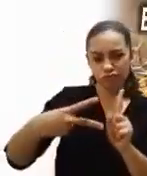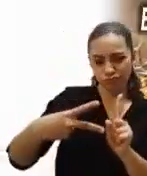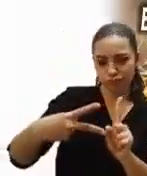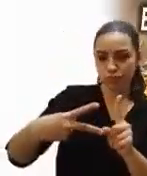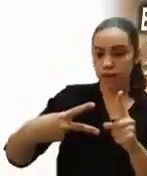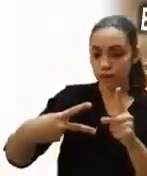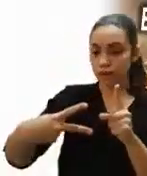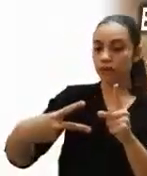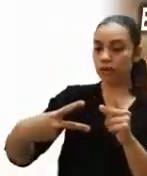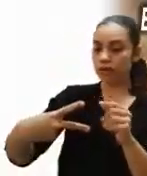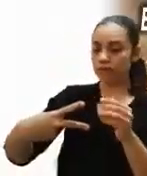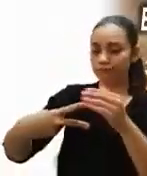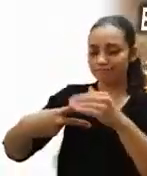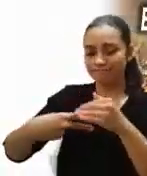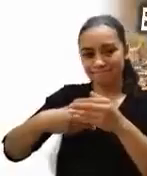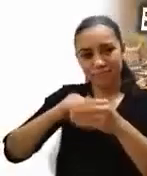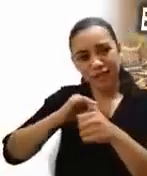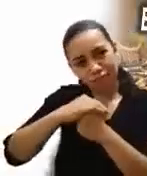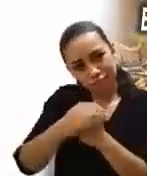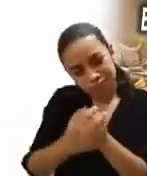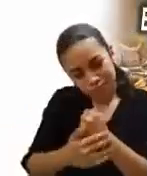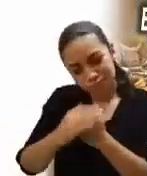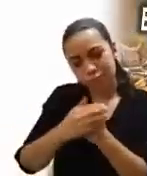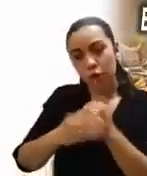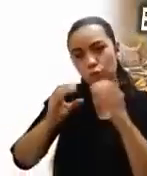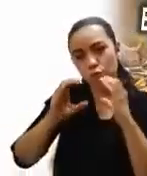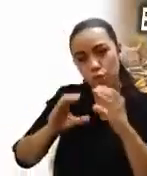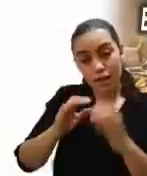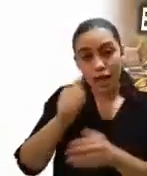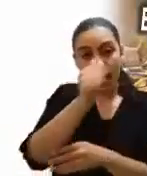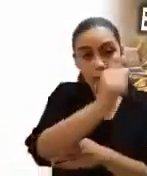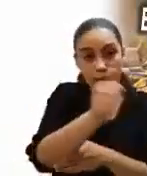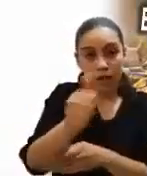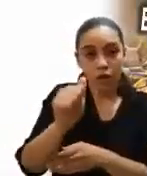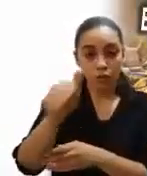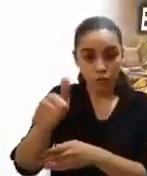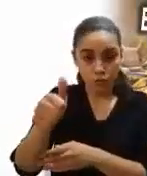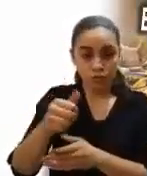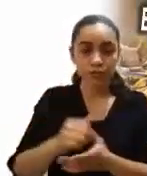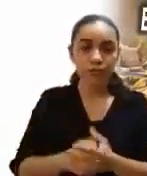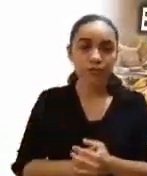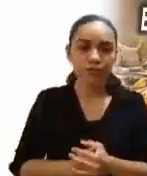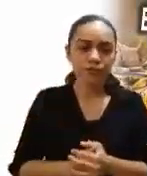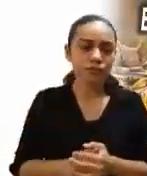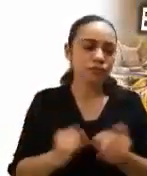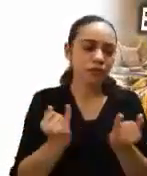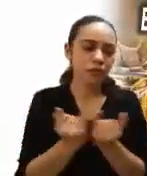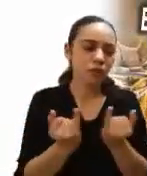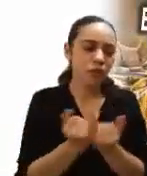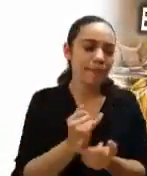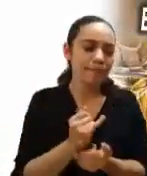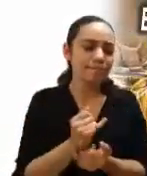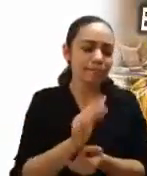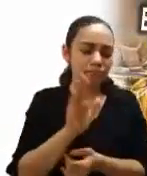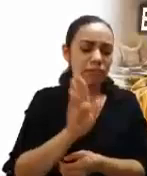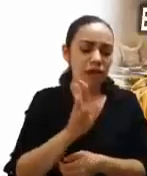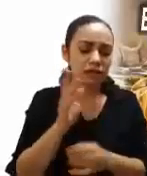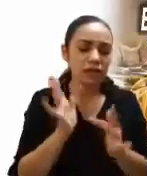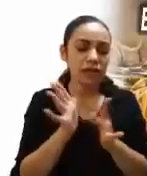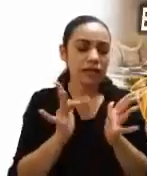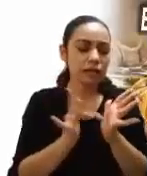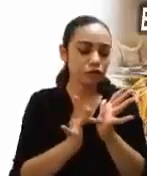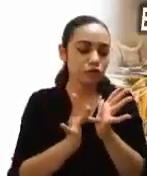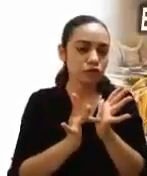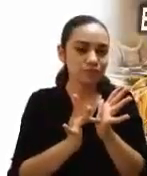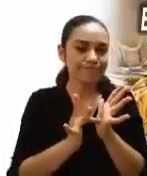se ha querido describir a sí mismo no en el samaritano, sino en el pobre hombre abandonado en el camino. Y